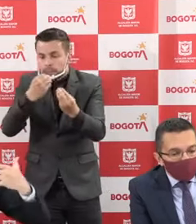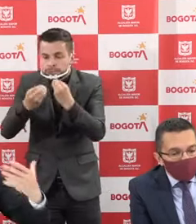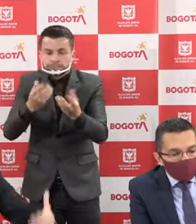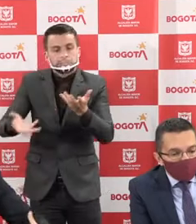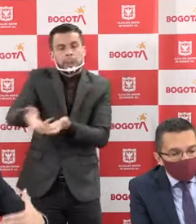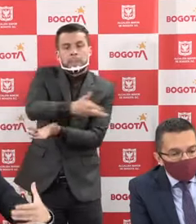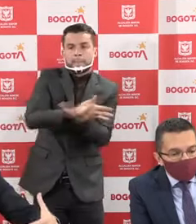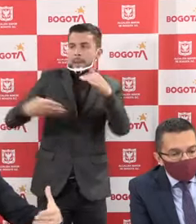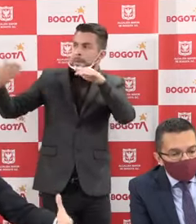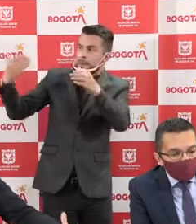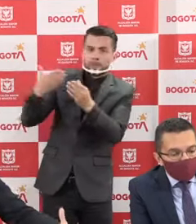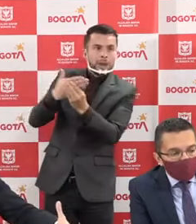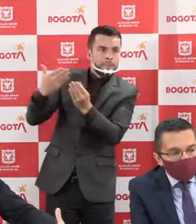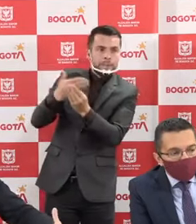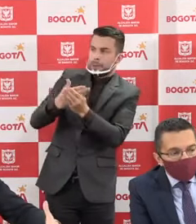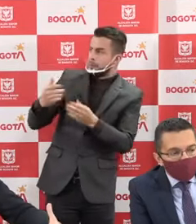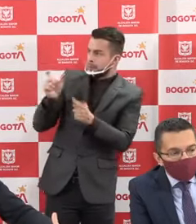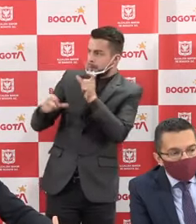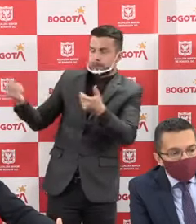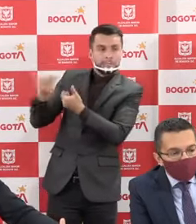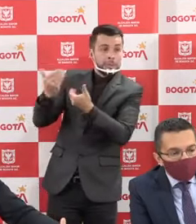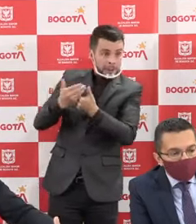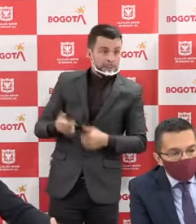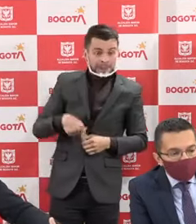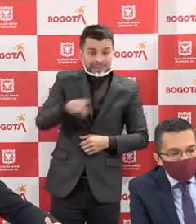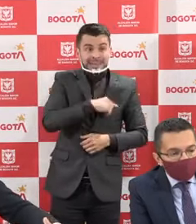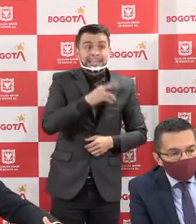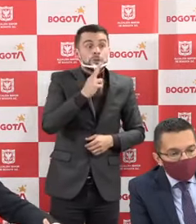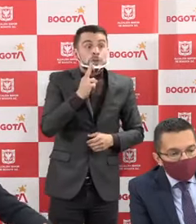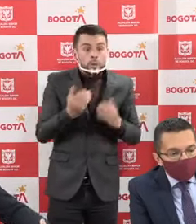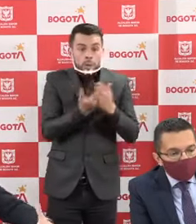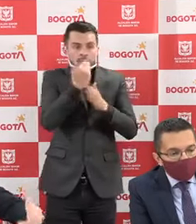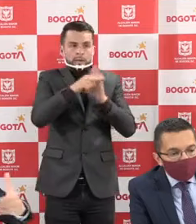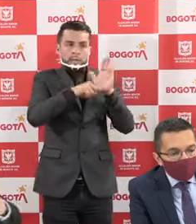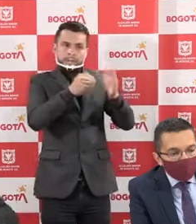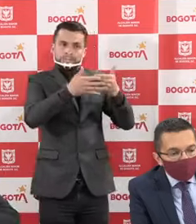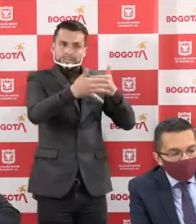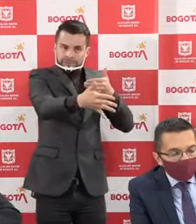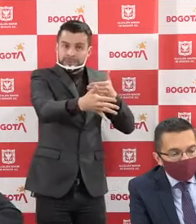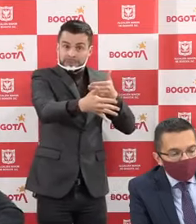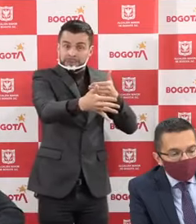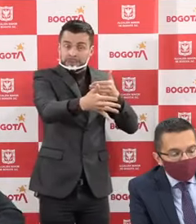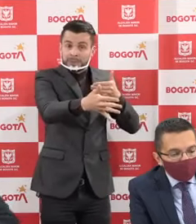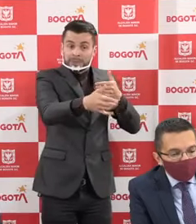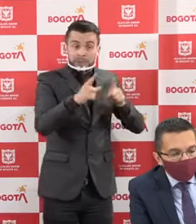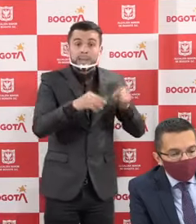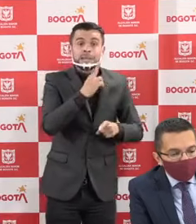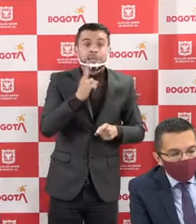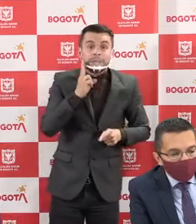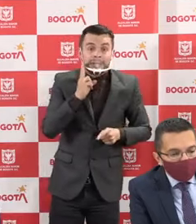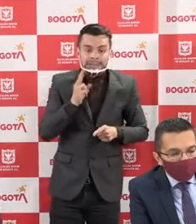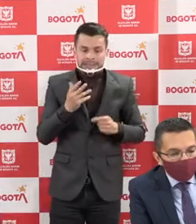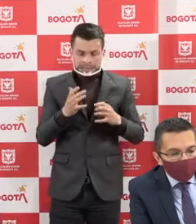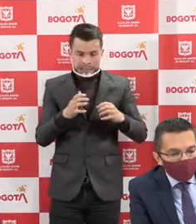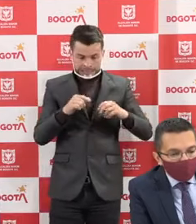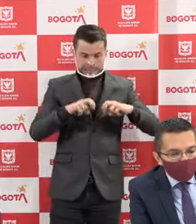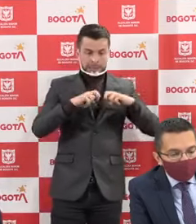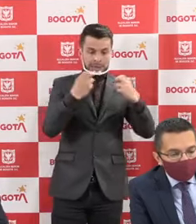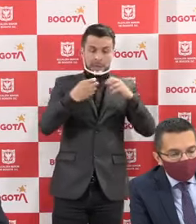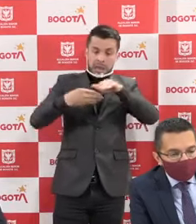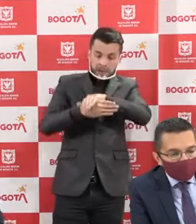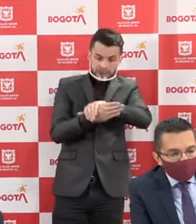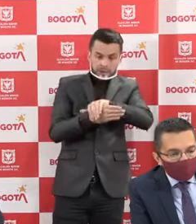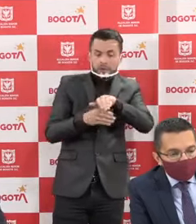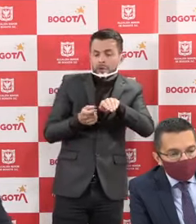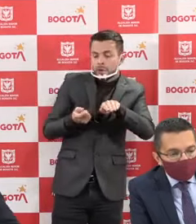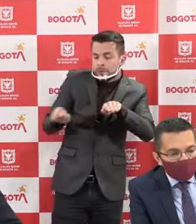puedan tener en esto una nueva realidad una nueva normalidad y los restaurantes que quieran hacer uso de zonas comunes cercanas a